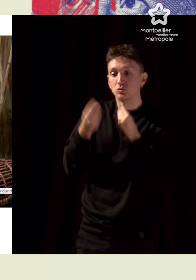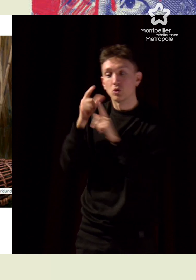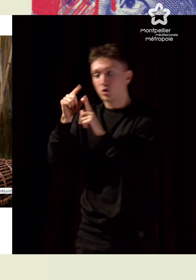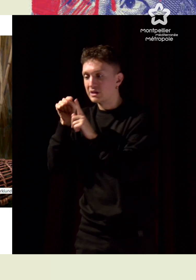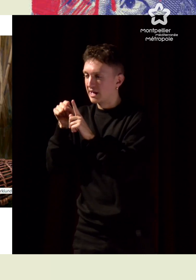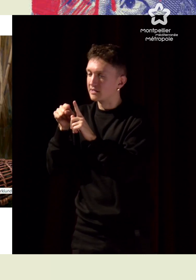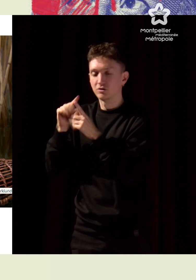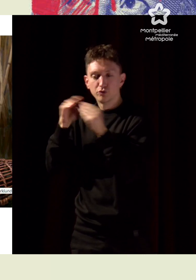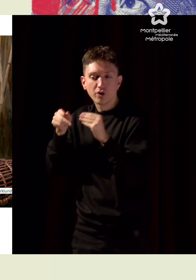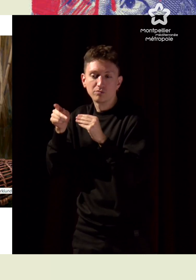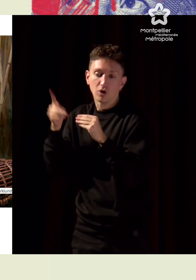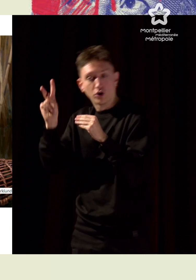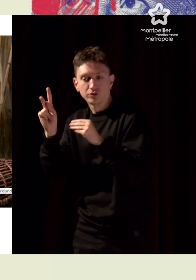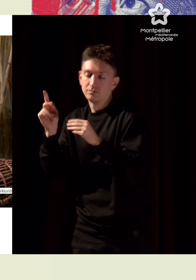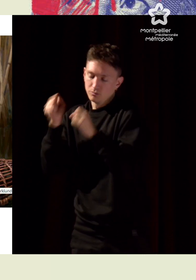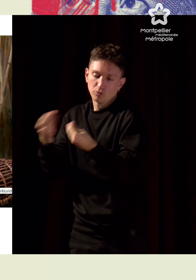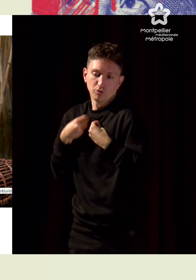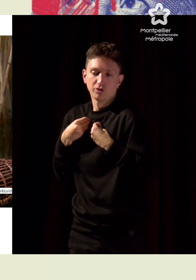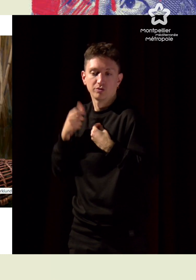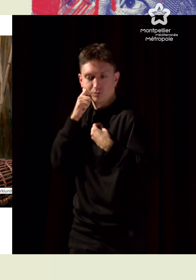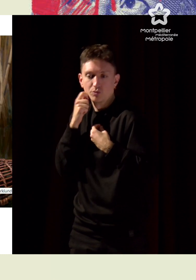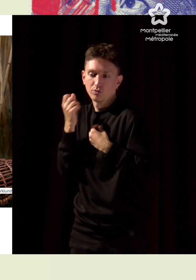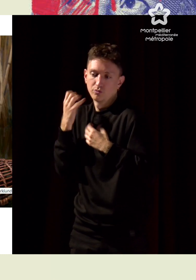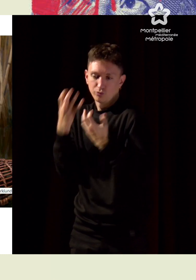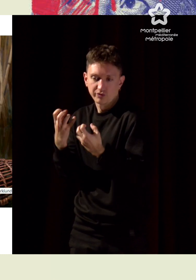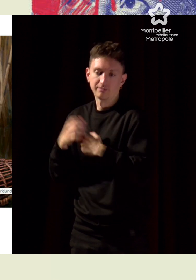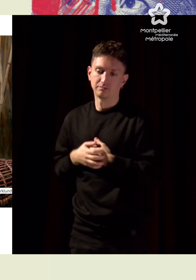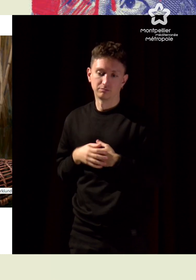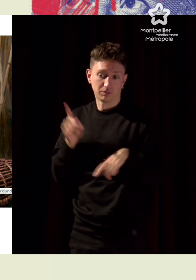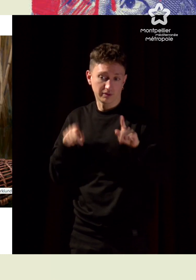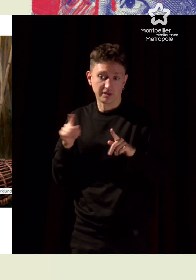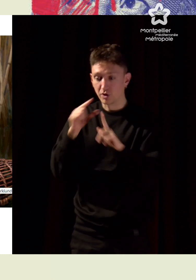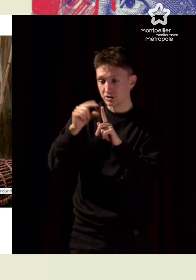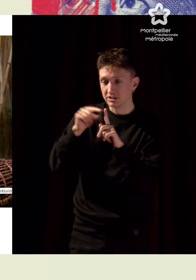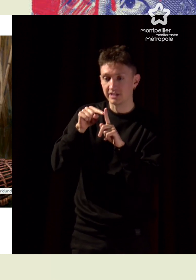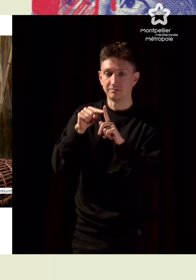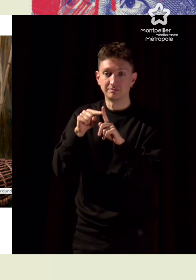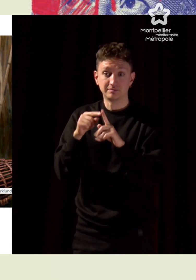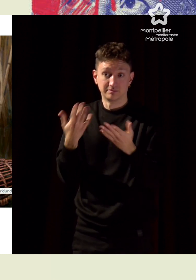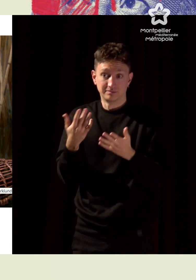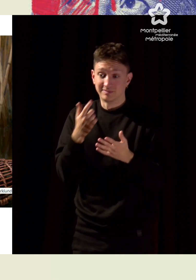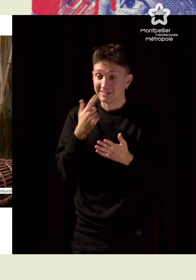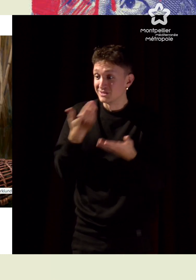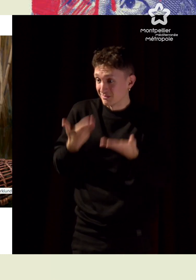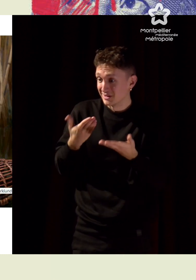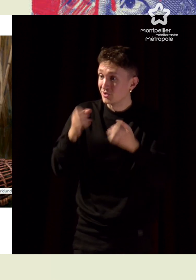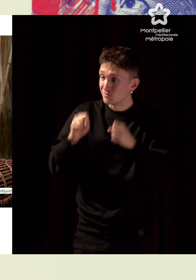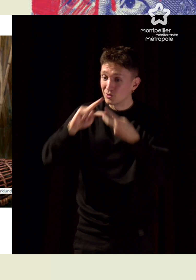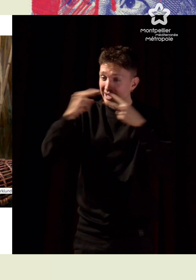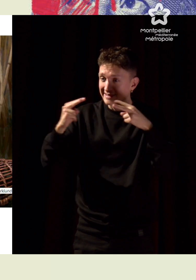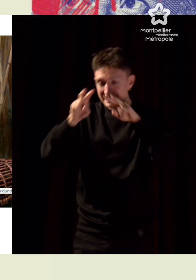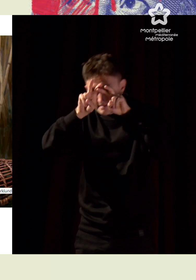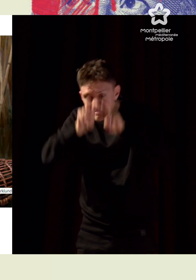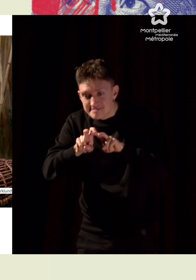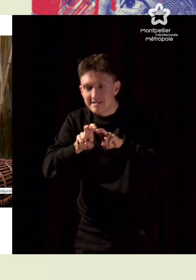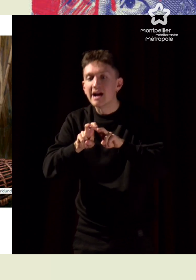gens qui ont disparu, ces fameuses techniques d'ADN ancien, on peut regarder dans leur ADN quelle mutation qu'ils portent. Est-ce qu'ils portent